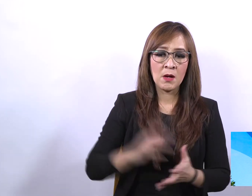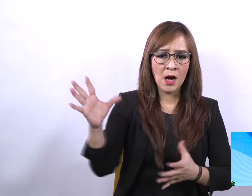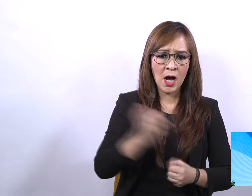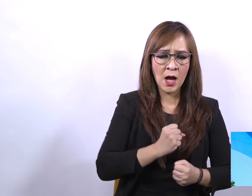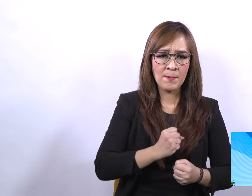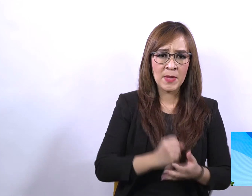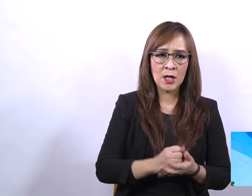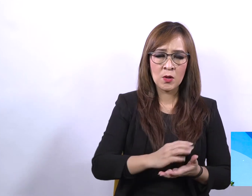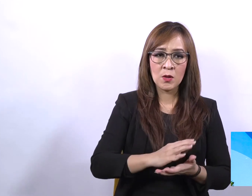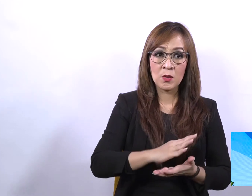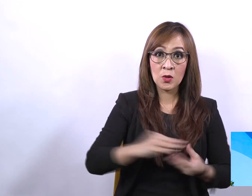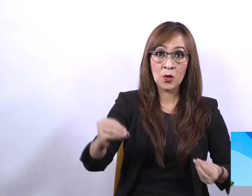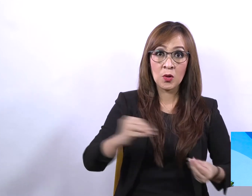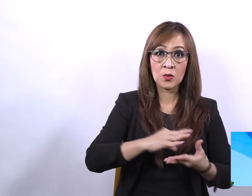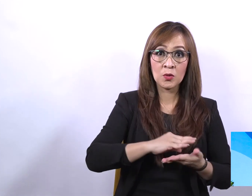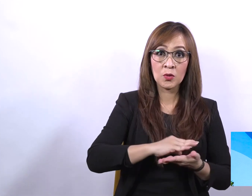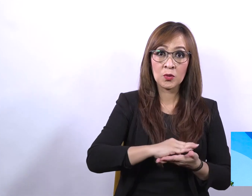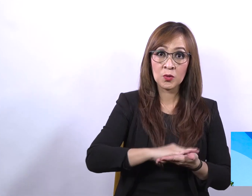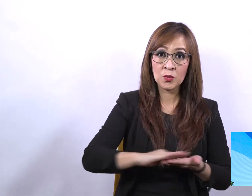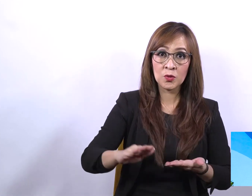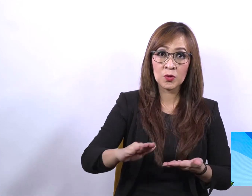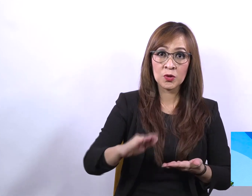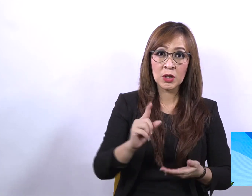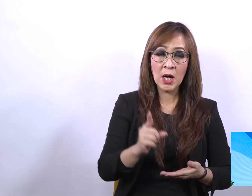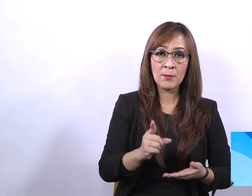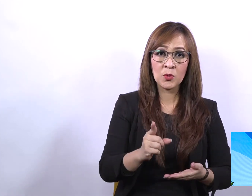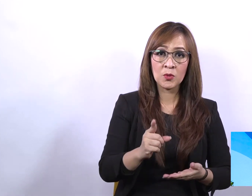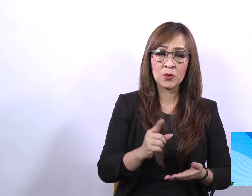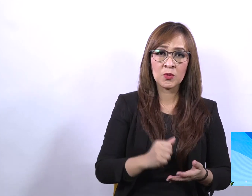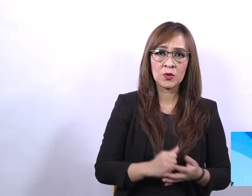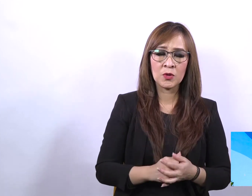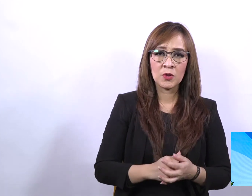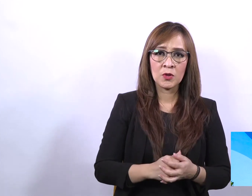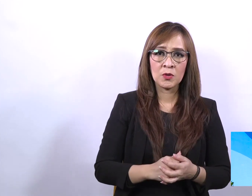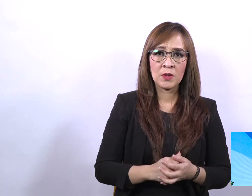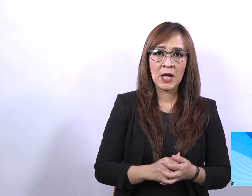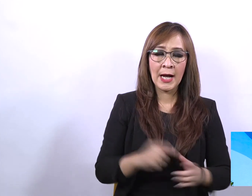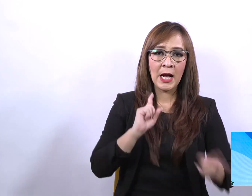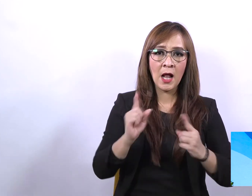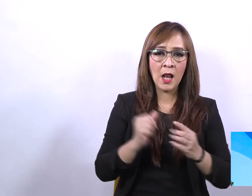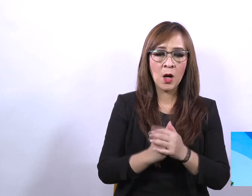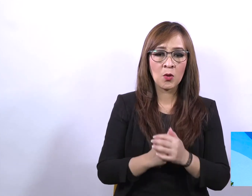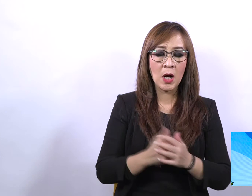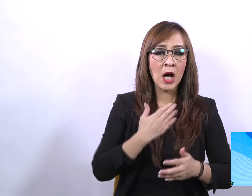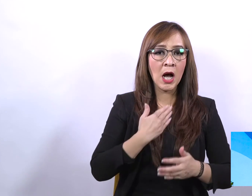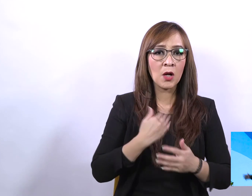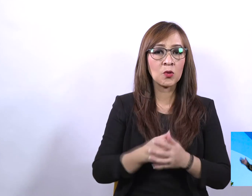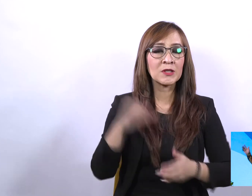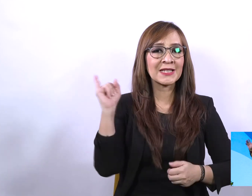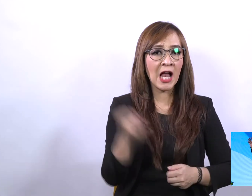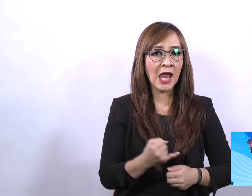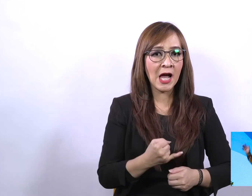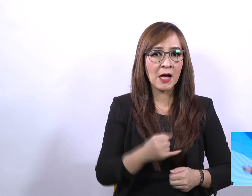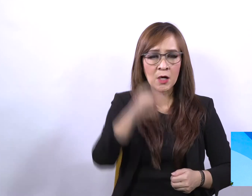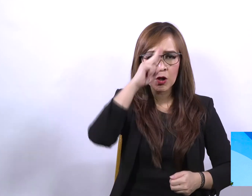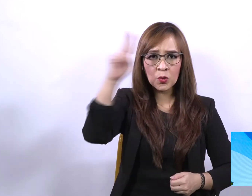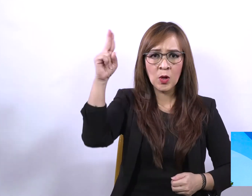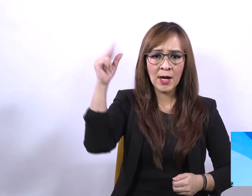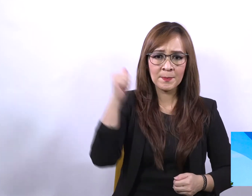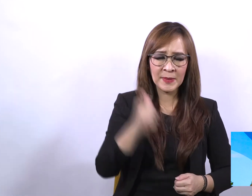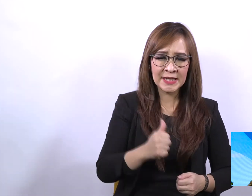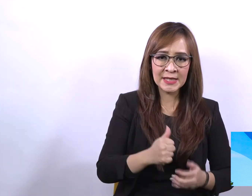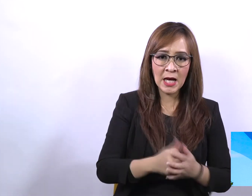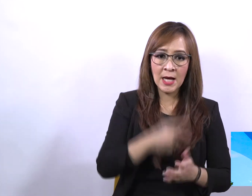i ya kalau aku salah Tuhan boleh Tegur aku kalau aku masih mengeraskan hati Tuhan boleh